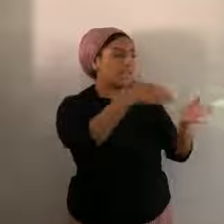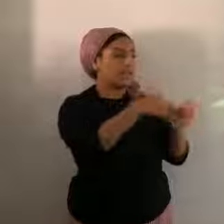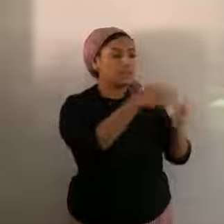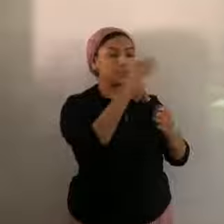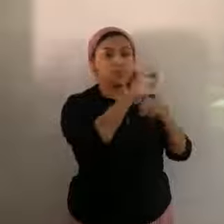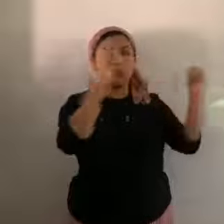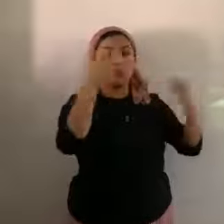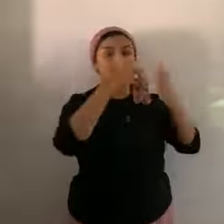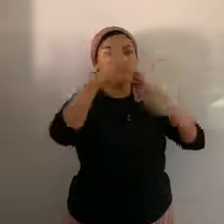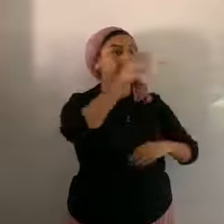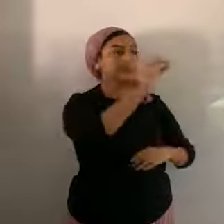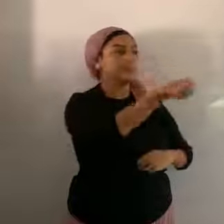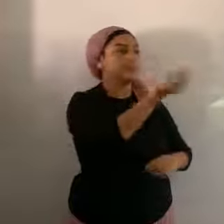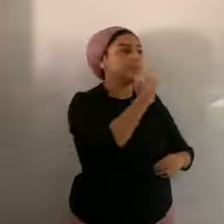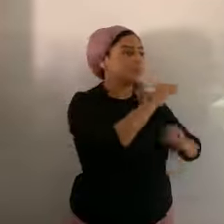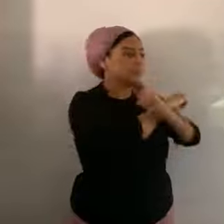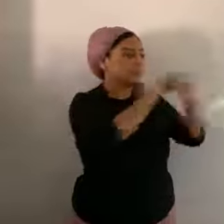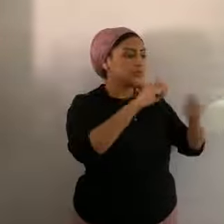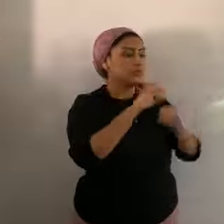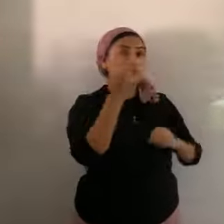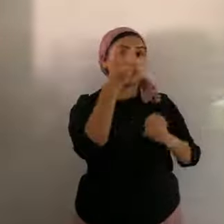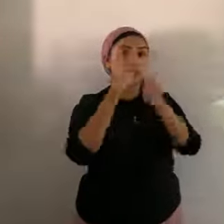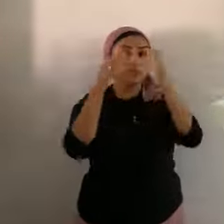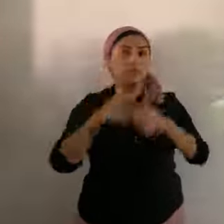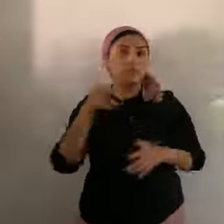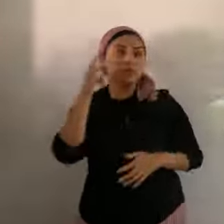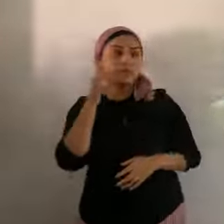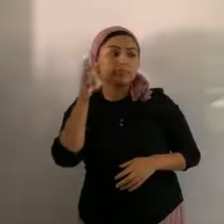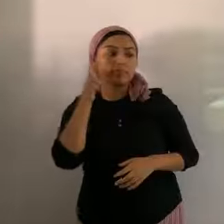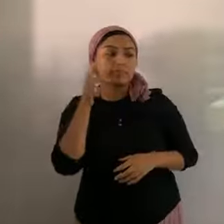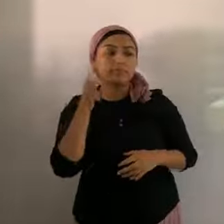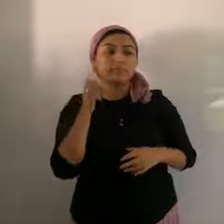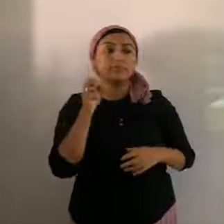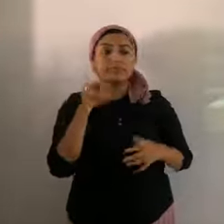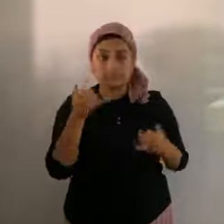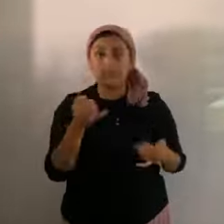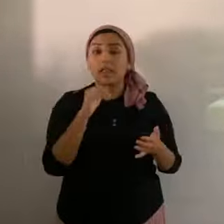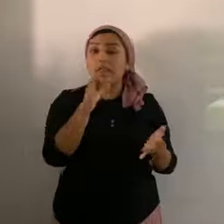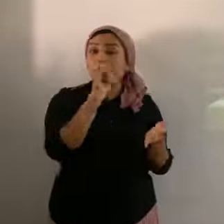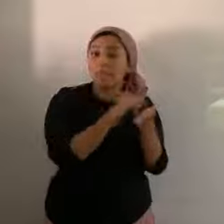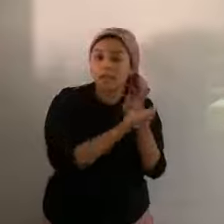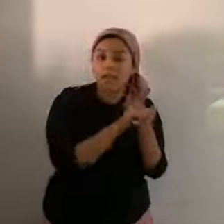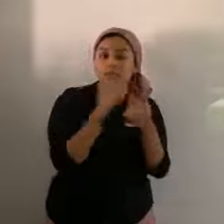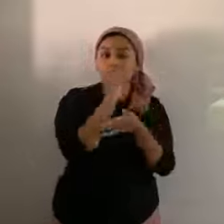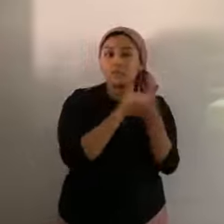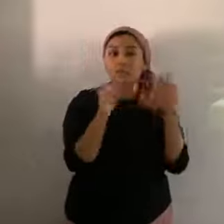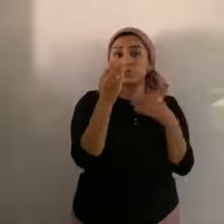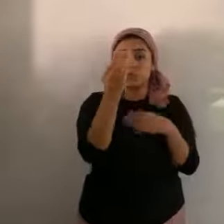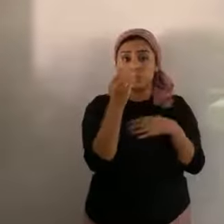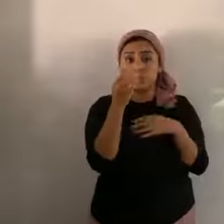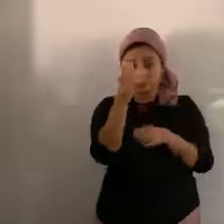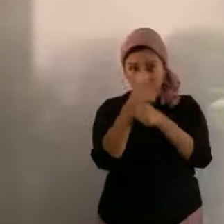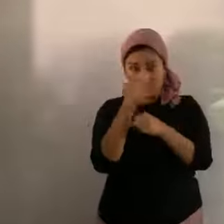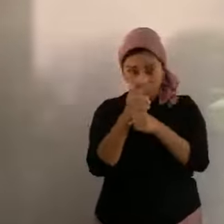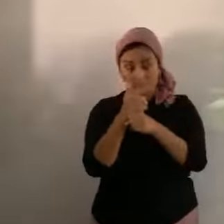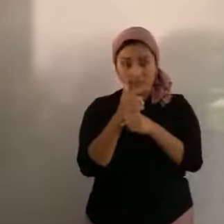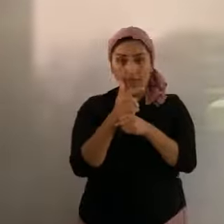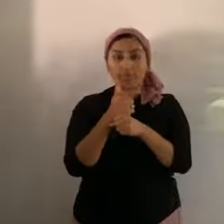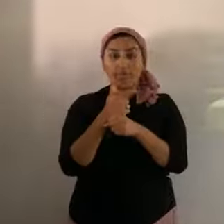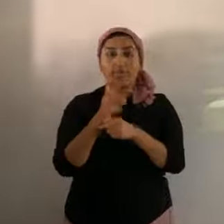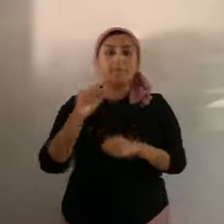nunca jamás, coma nadie fruto de ti. Y lo oyeron sus discípulos. Ahora, esto del verso 14, amados Sahin, es